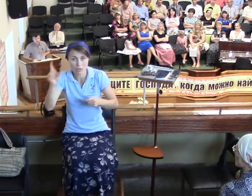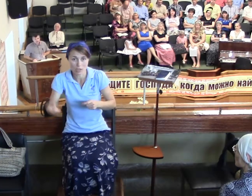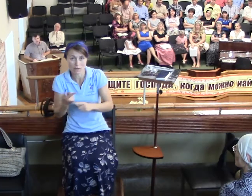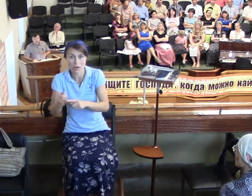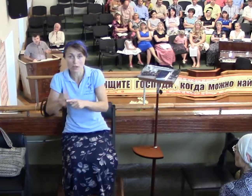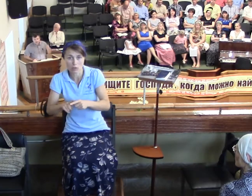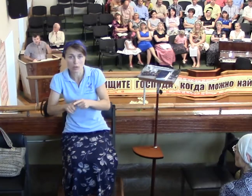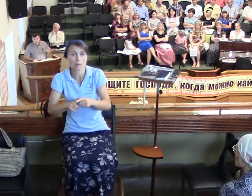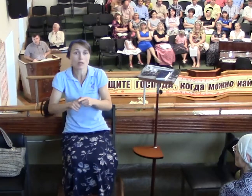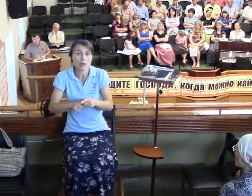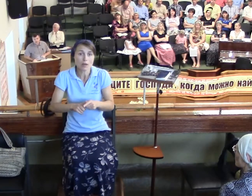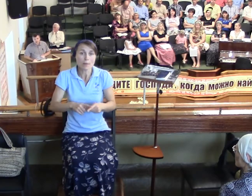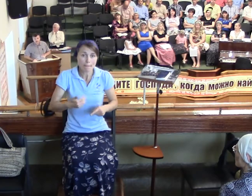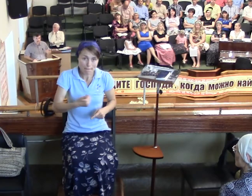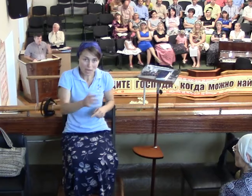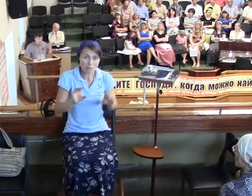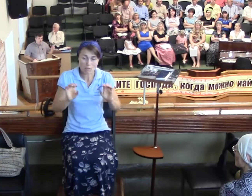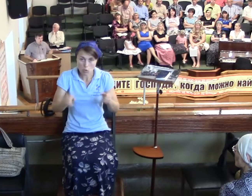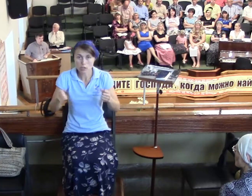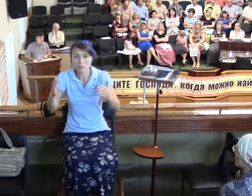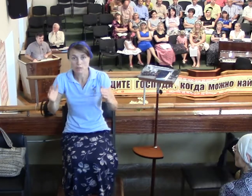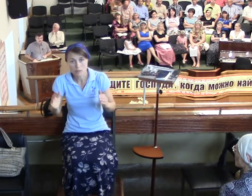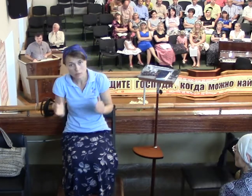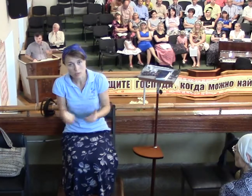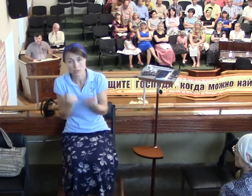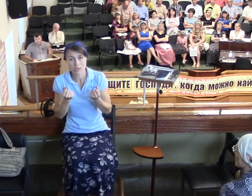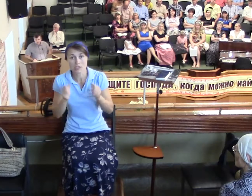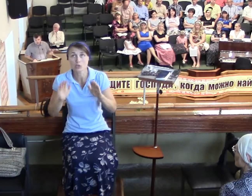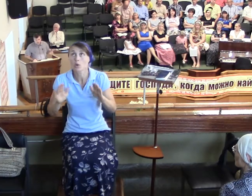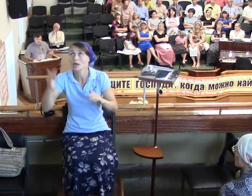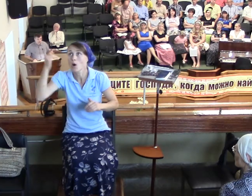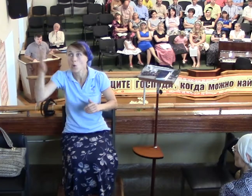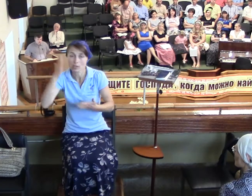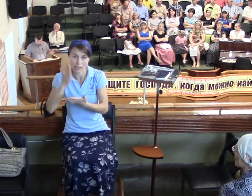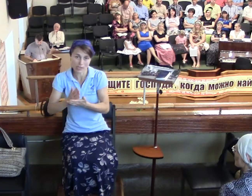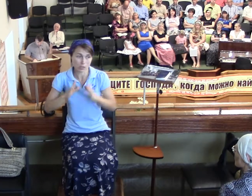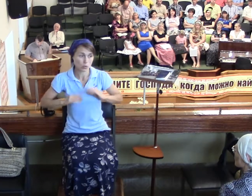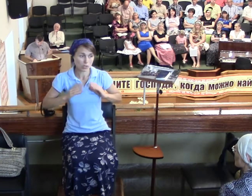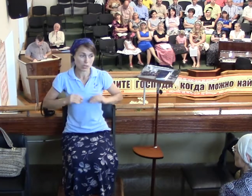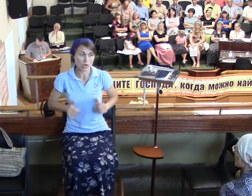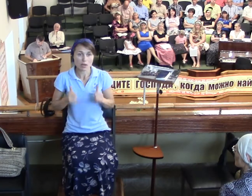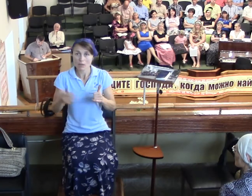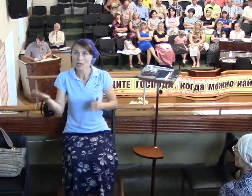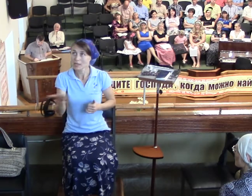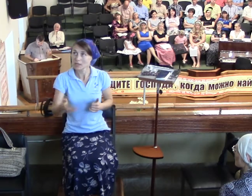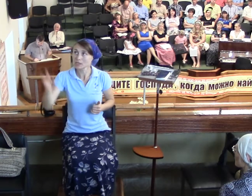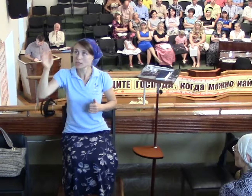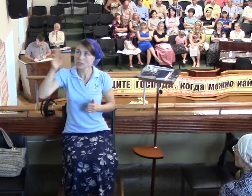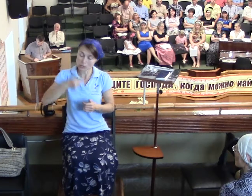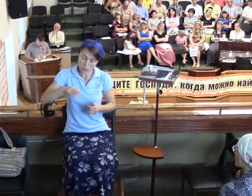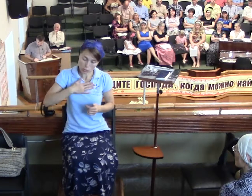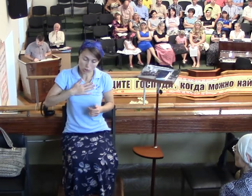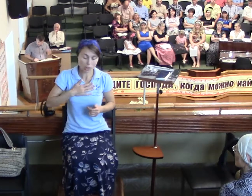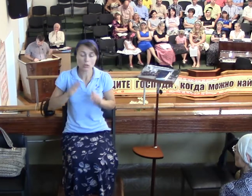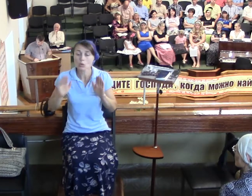спастись». Действительно, только Иисус Христос является, только Он является утешением для нашей души, только Он является